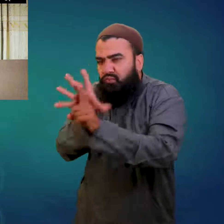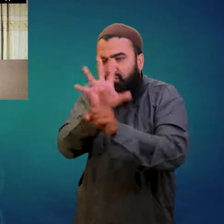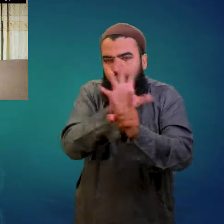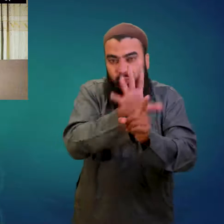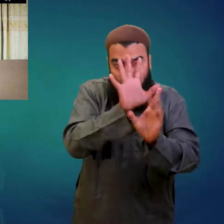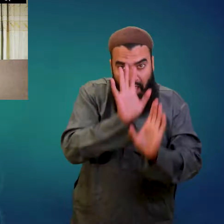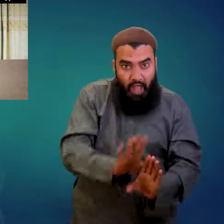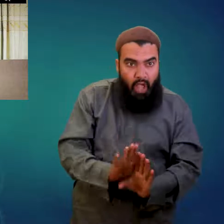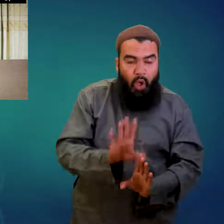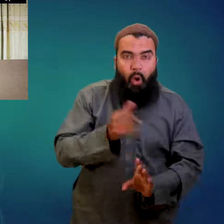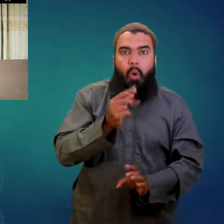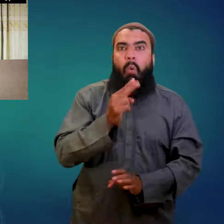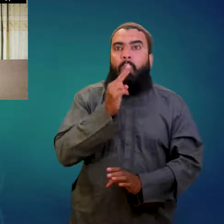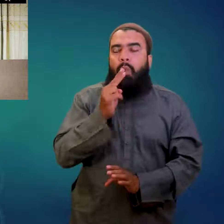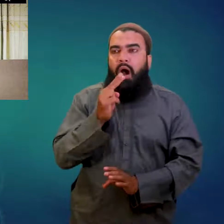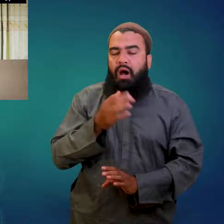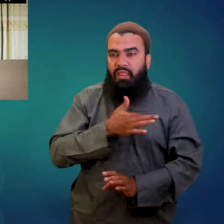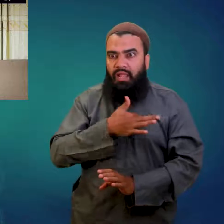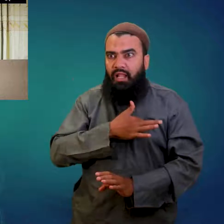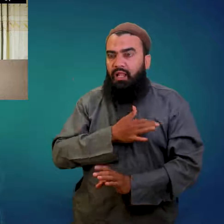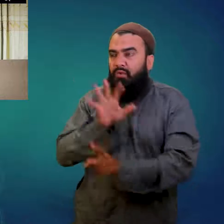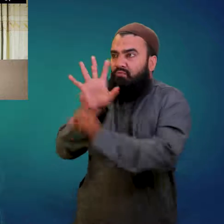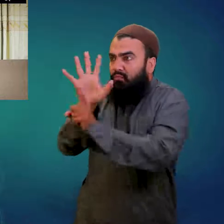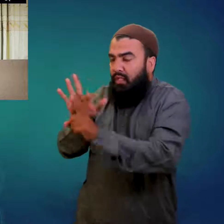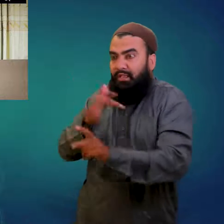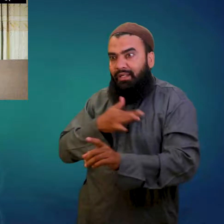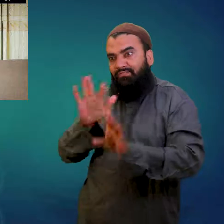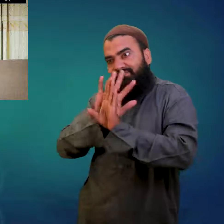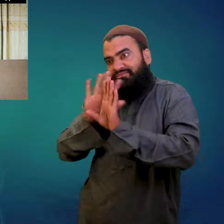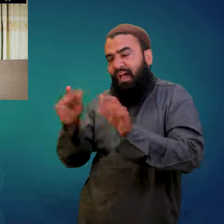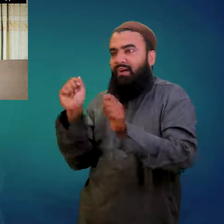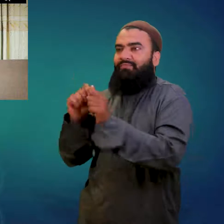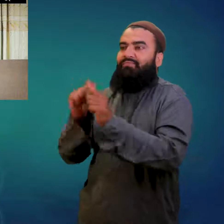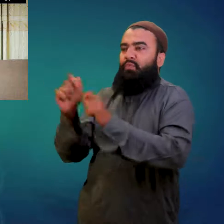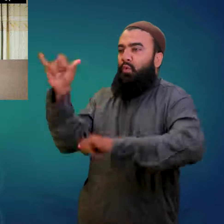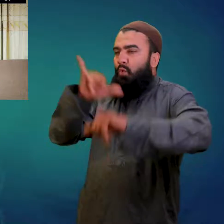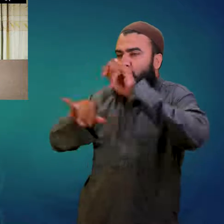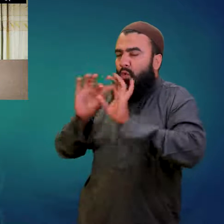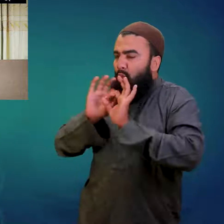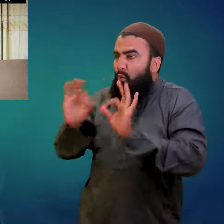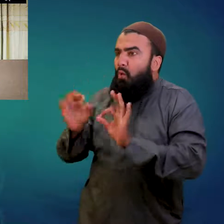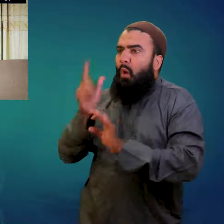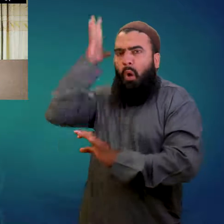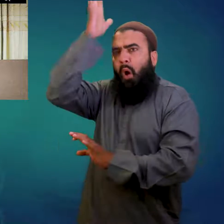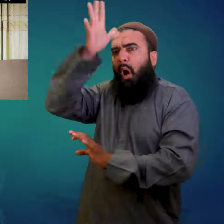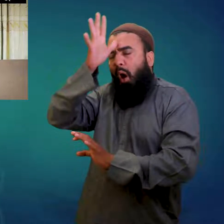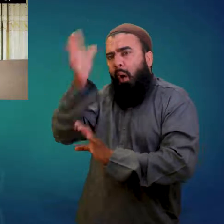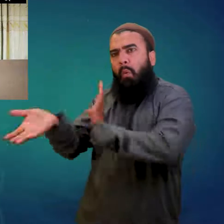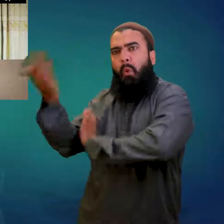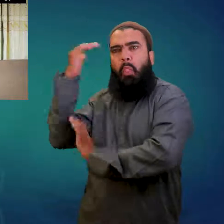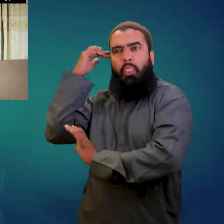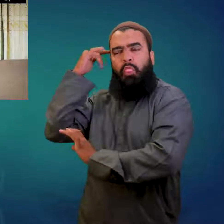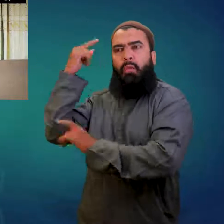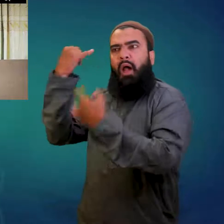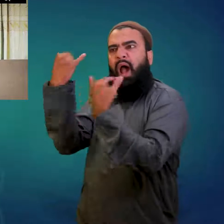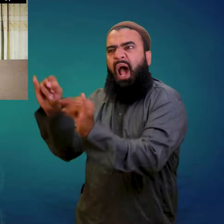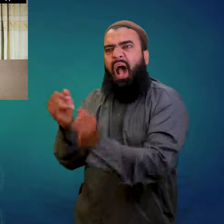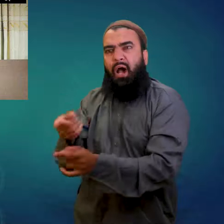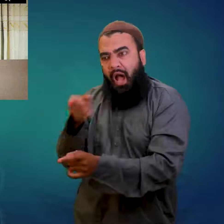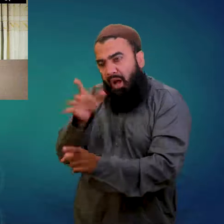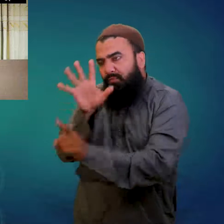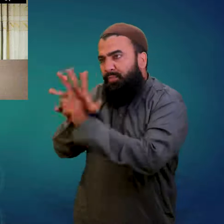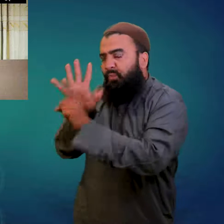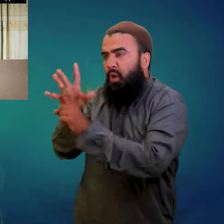کتاب اور حکمت کی تعلیم دیتا ہے اور ان کا تزکیہ کرتا ہے، اور اس سے پہلے یہ کھلی گمراہی کے اندر مبتلا